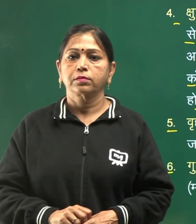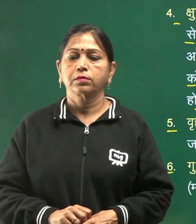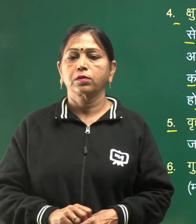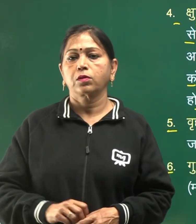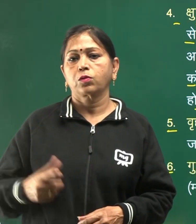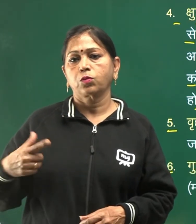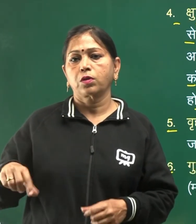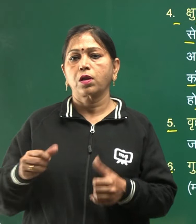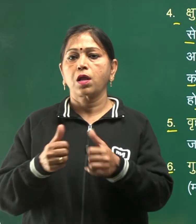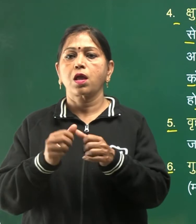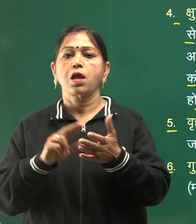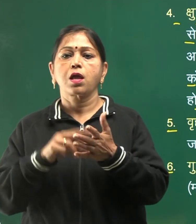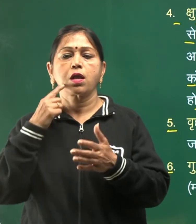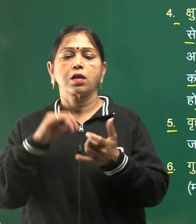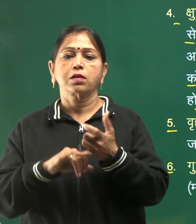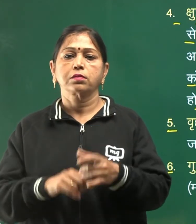गुदाद्वार